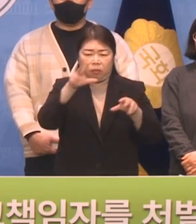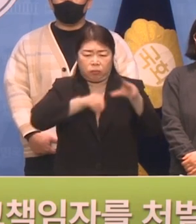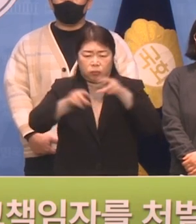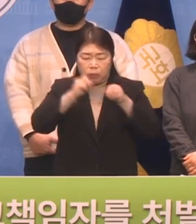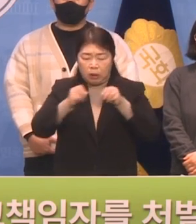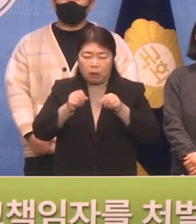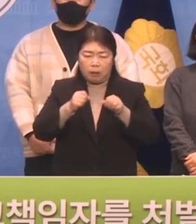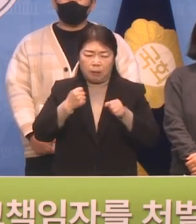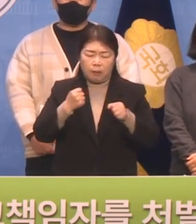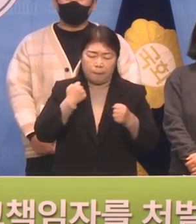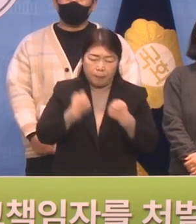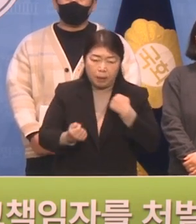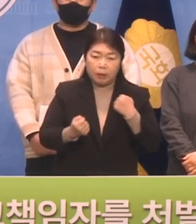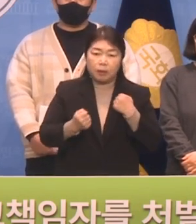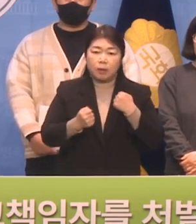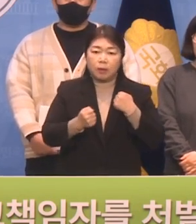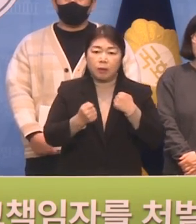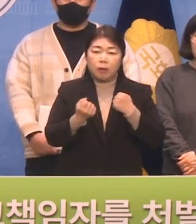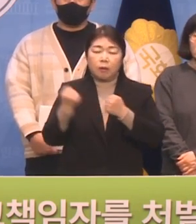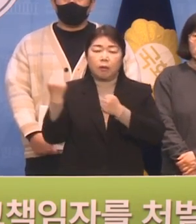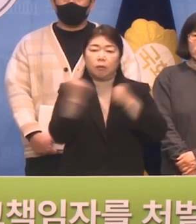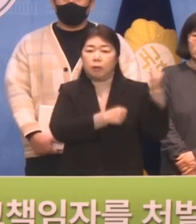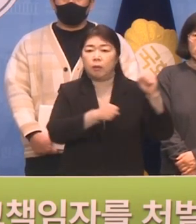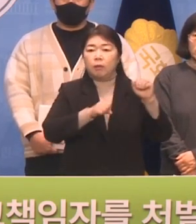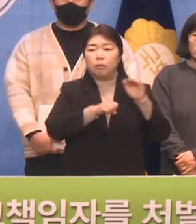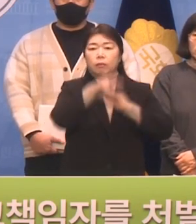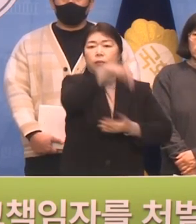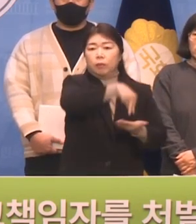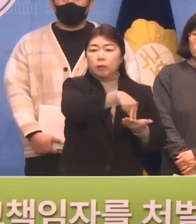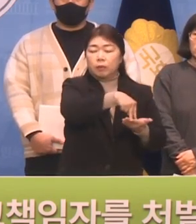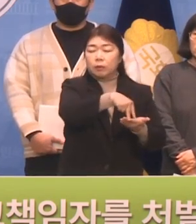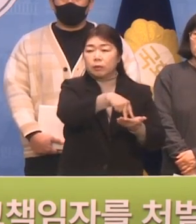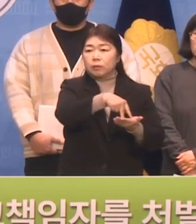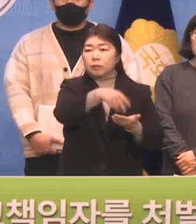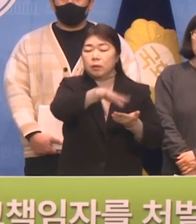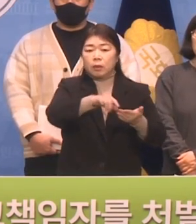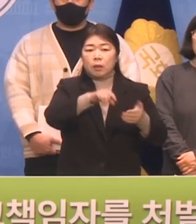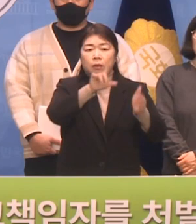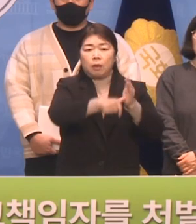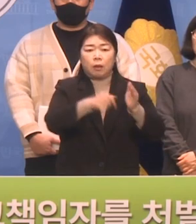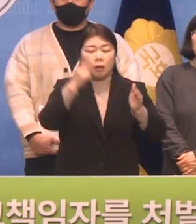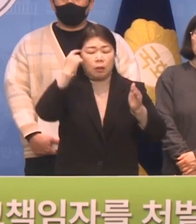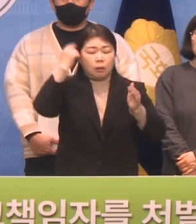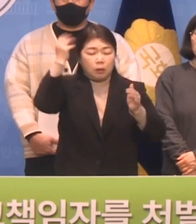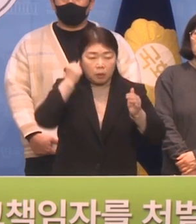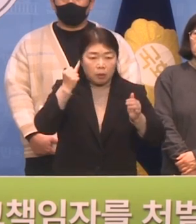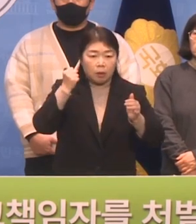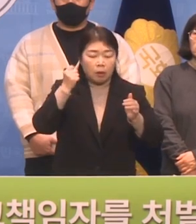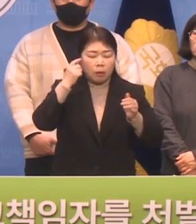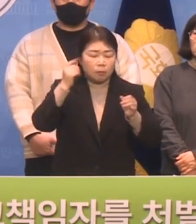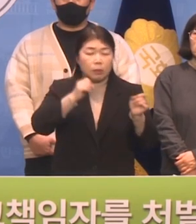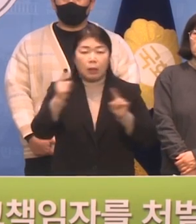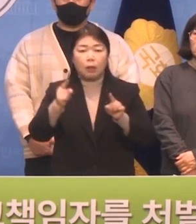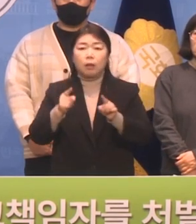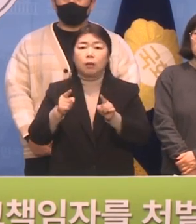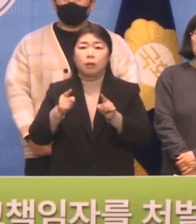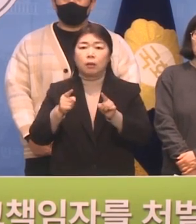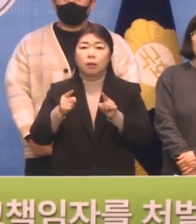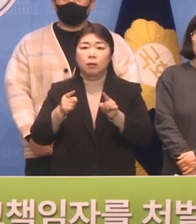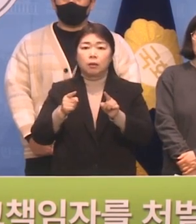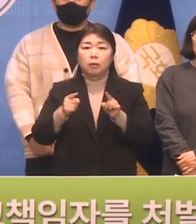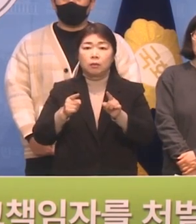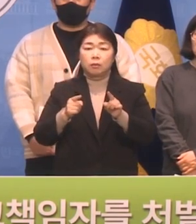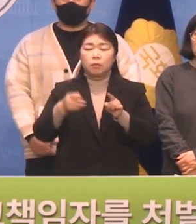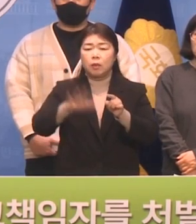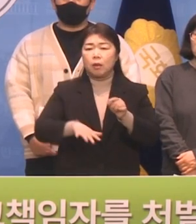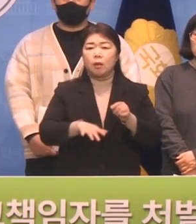빠져나왔습니다. 그때의 기억이 생생한데 시간만 흘러서 해도 바뀌고 계절도 세 번째 바뀌어 봄이 오고